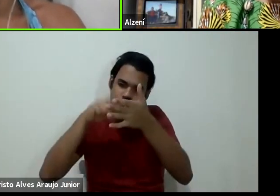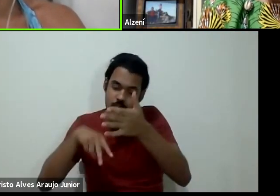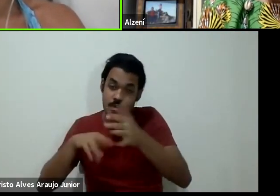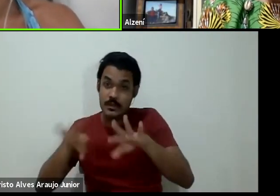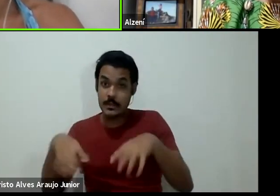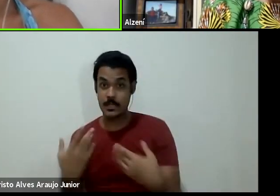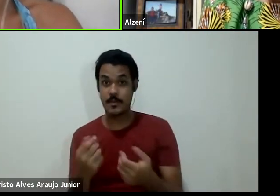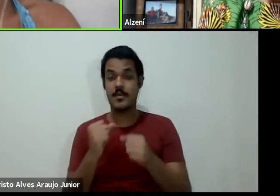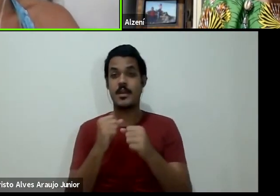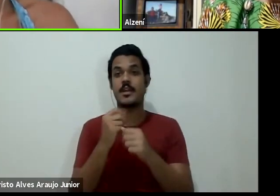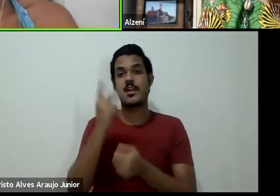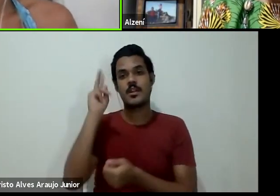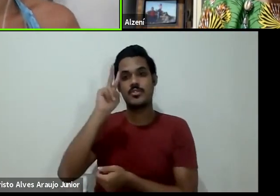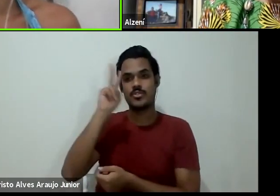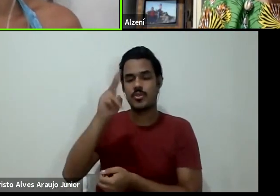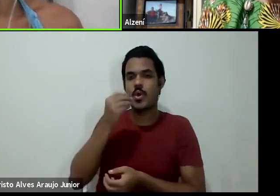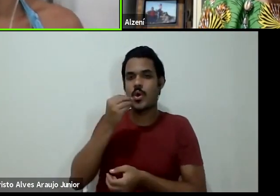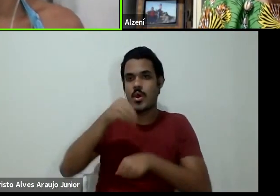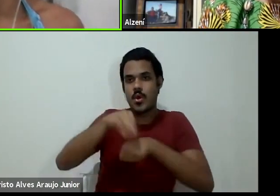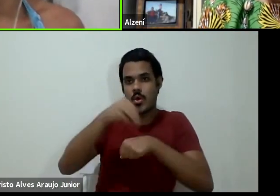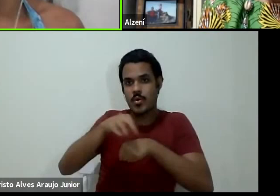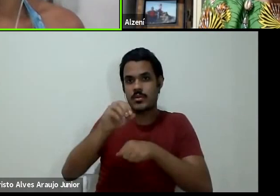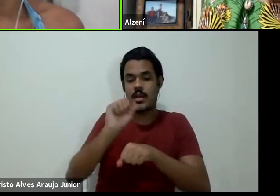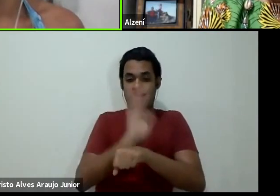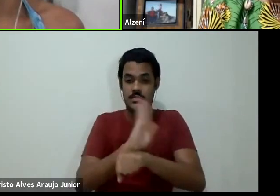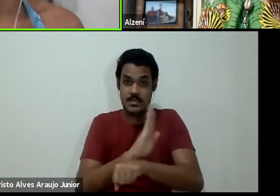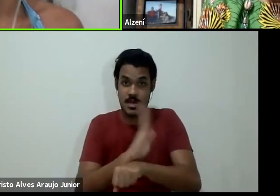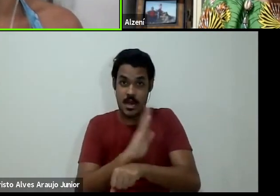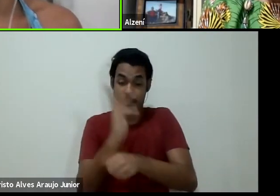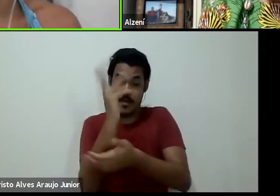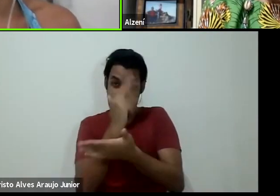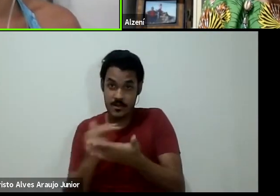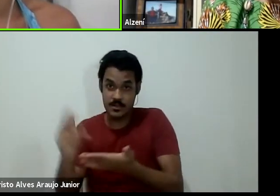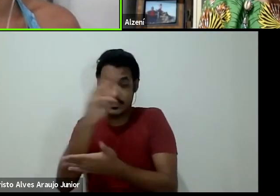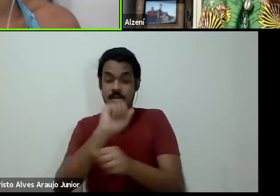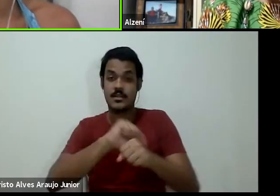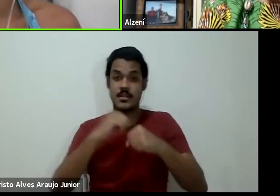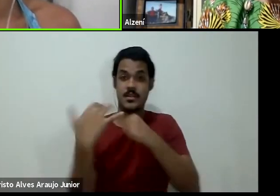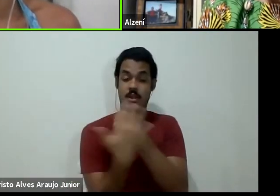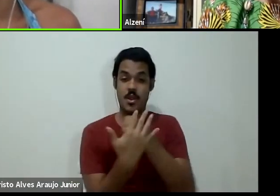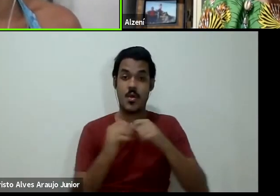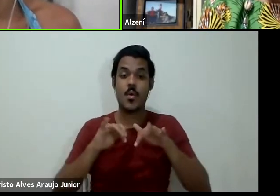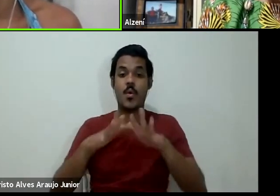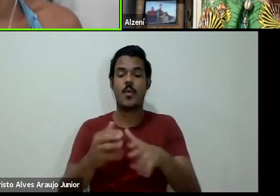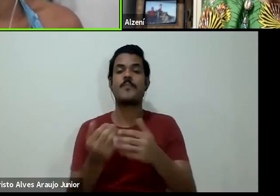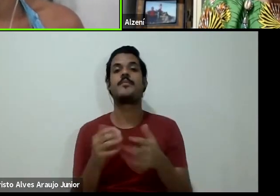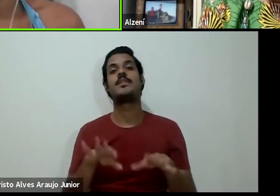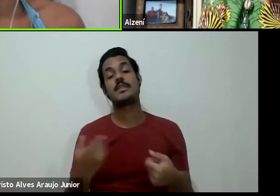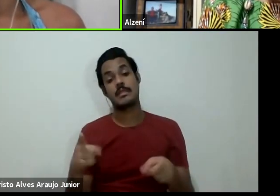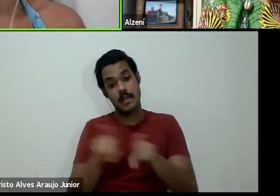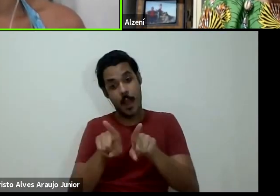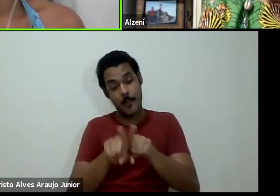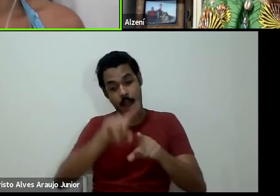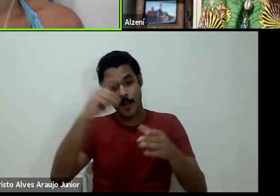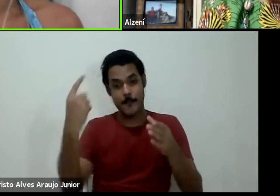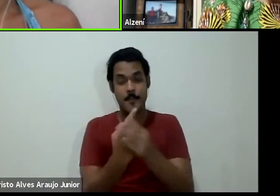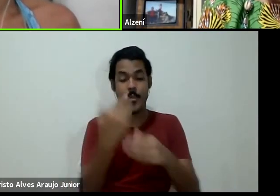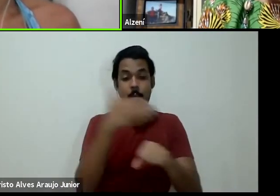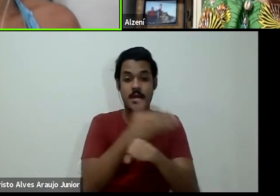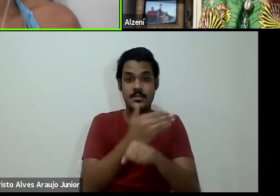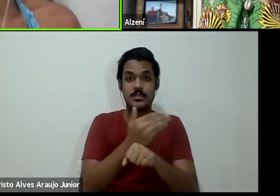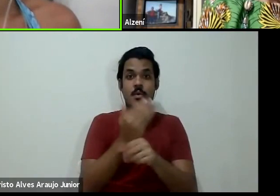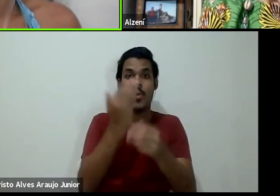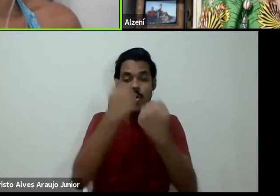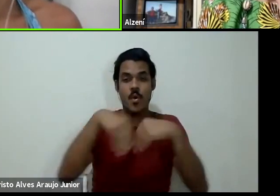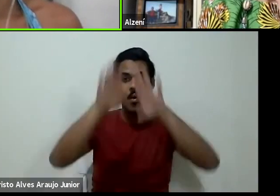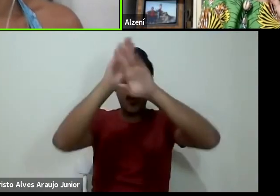contando história de orixás para o cinema de animação, e Oriqui, a pandemia e a cosmovisão dos povos de terreiro. Nessa fase do trabalho